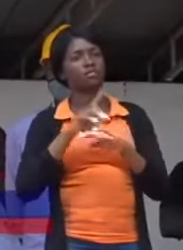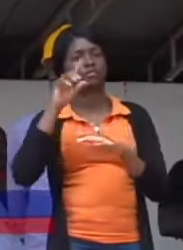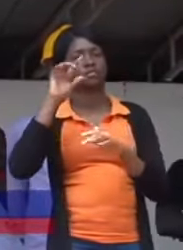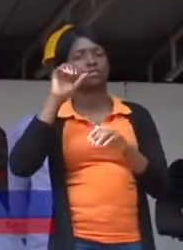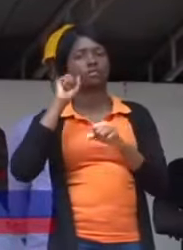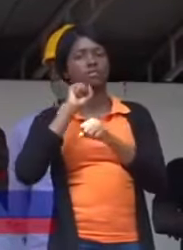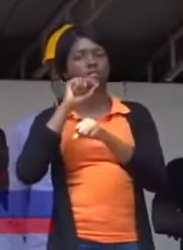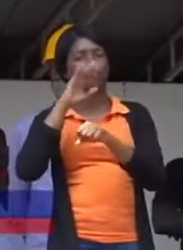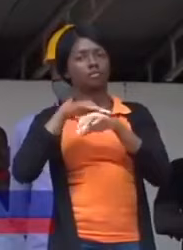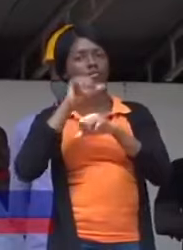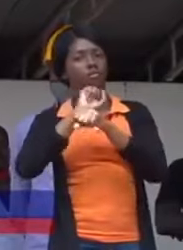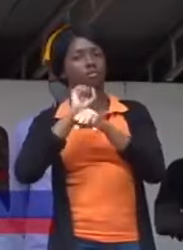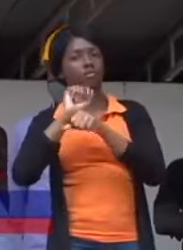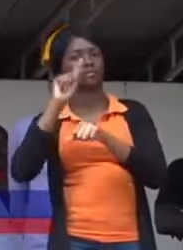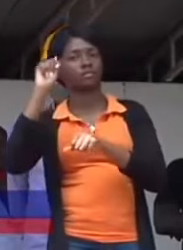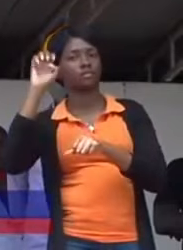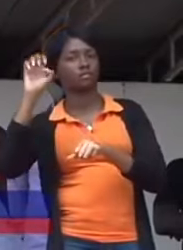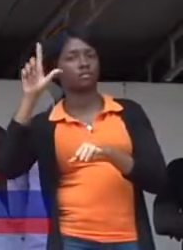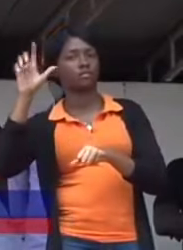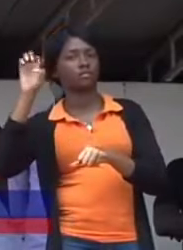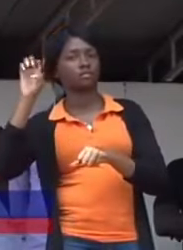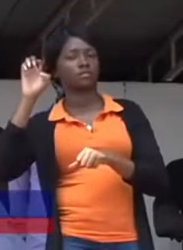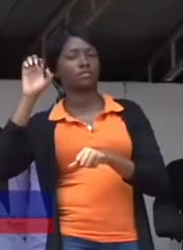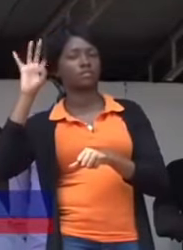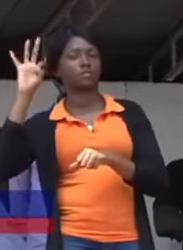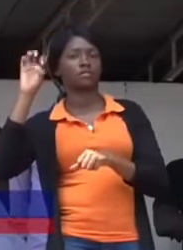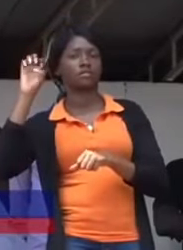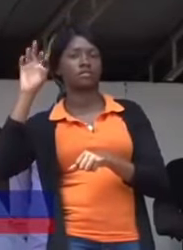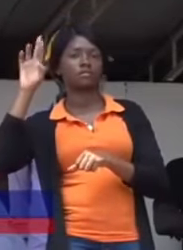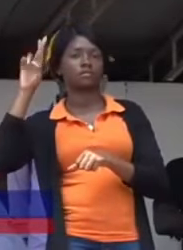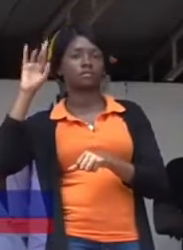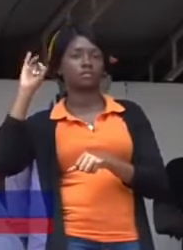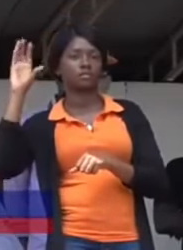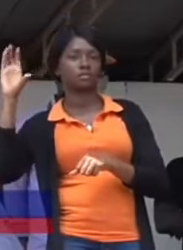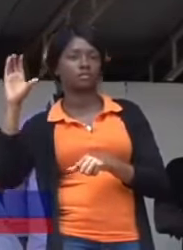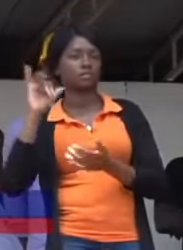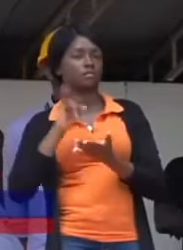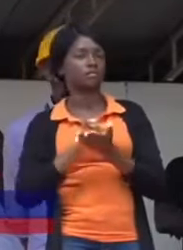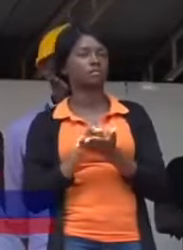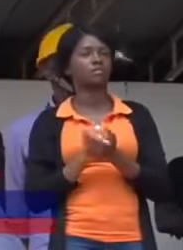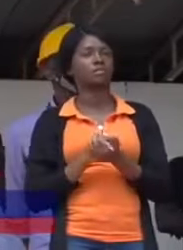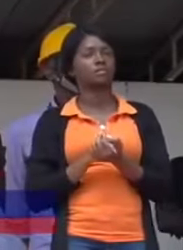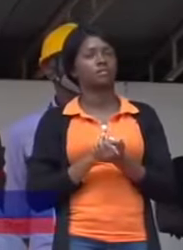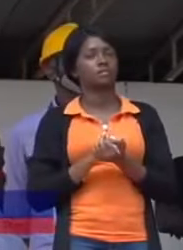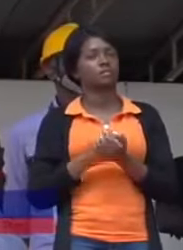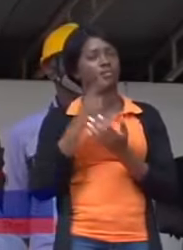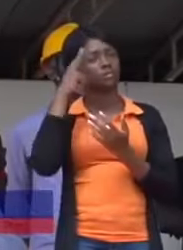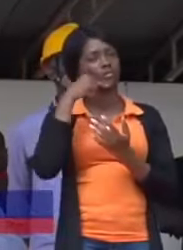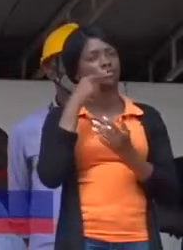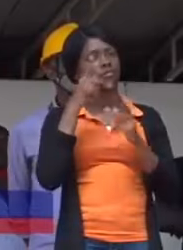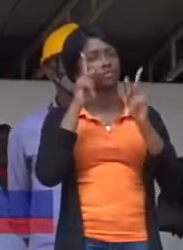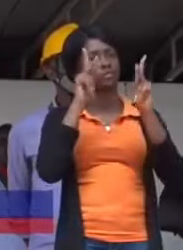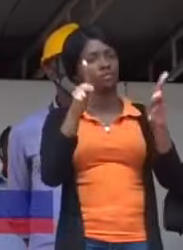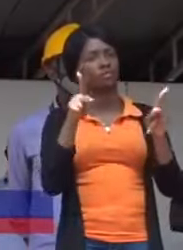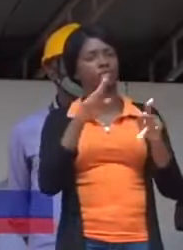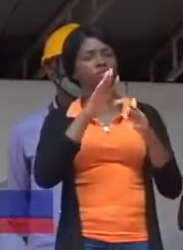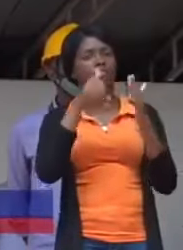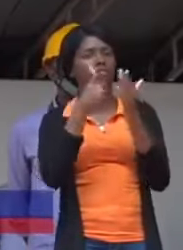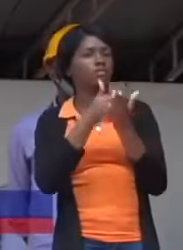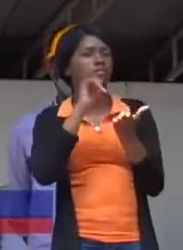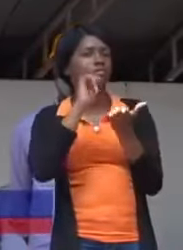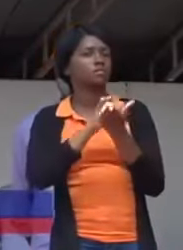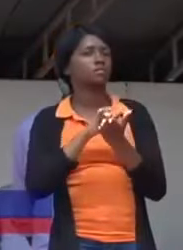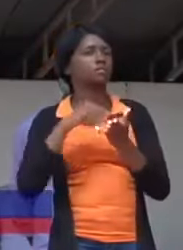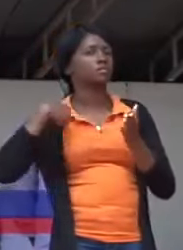téléphérique citadelle là c'est compagnie Doppelmayr compagnie autrichienne non c'est pour me dire nous que moun yo tout ça nous dit